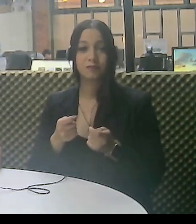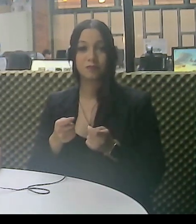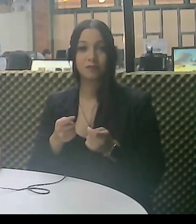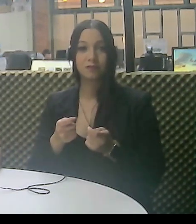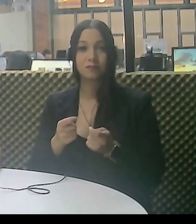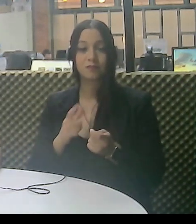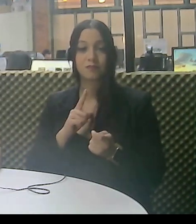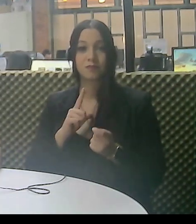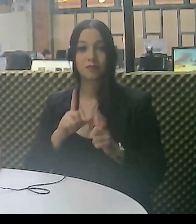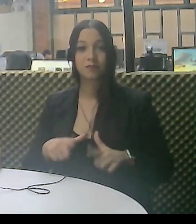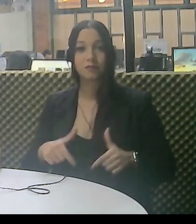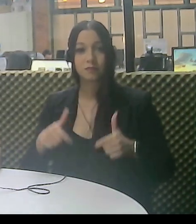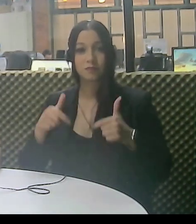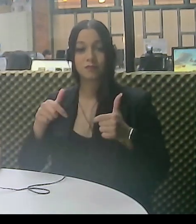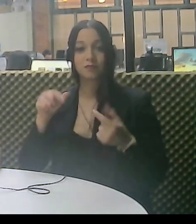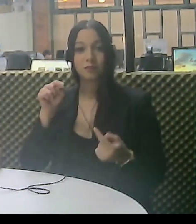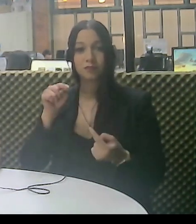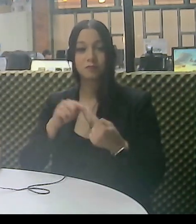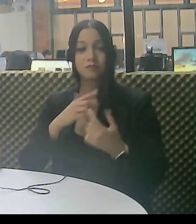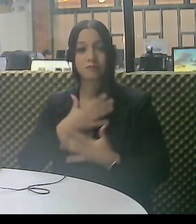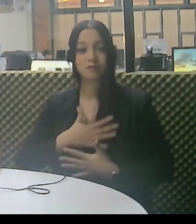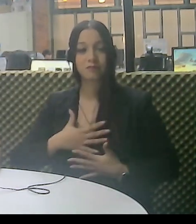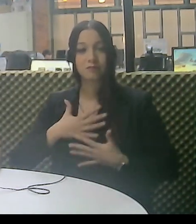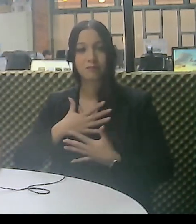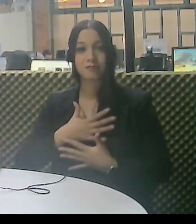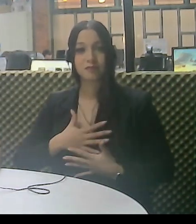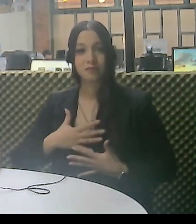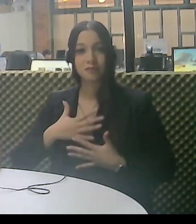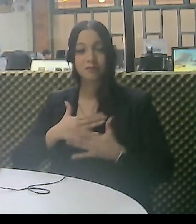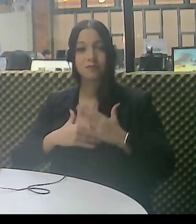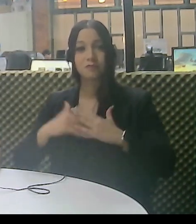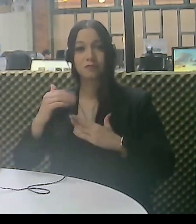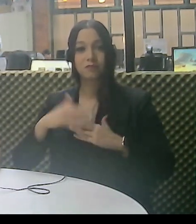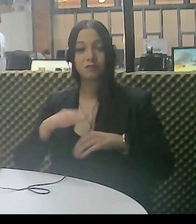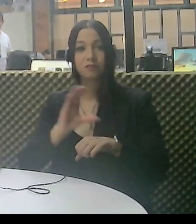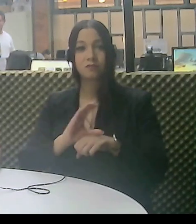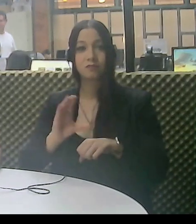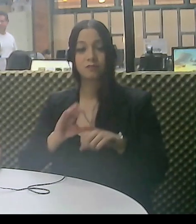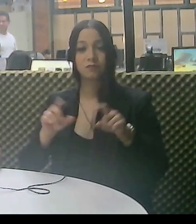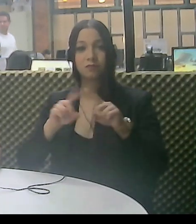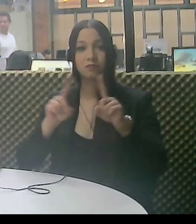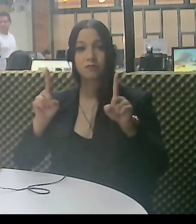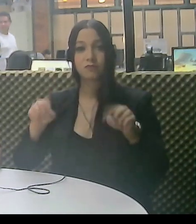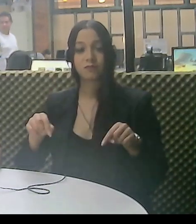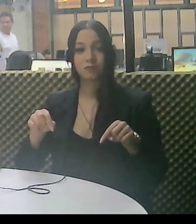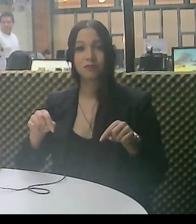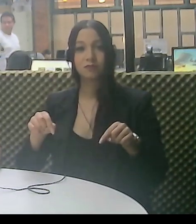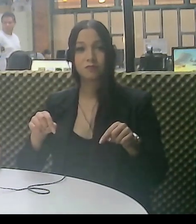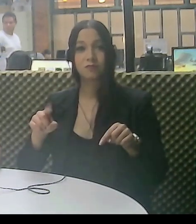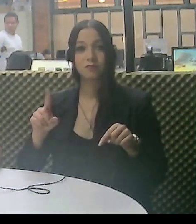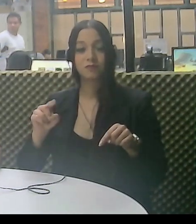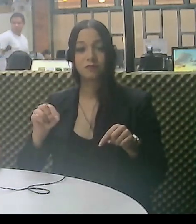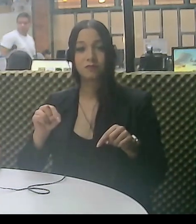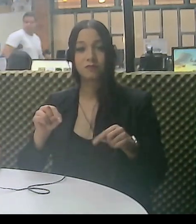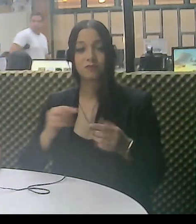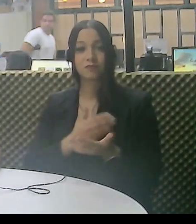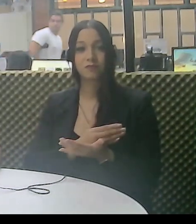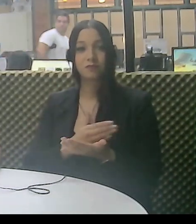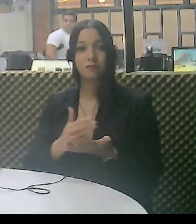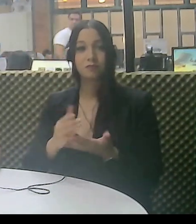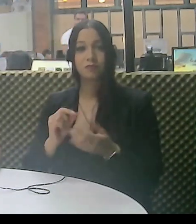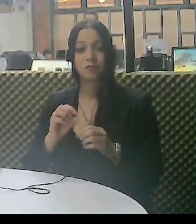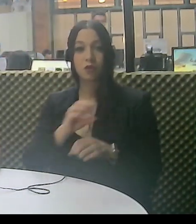desenvolve uma série de ações em prol do bem-estar e da formação profissional dos servidores. Uma dessas iniciativas